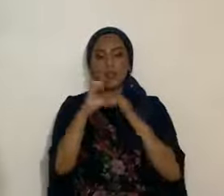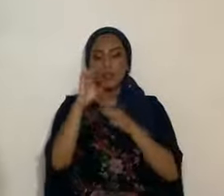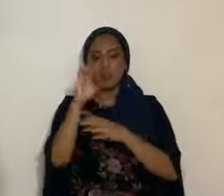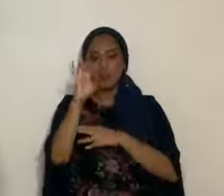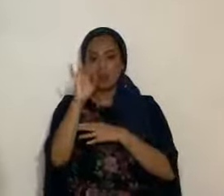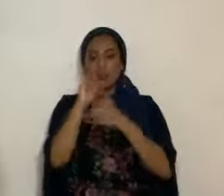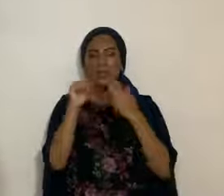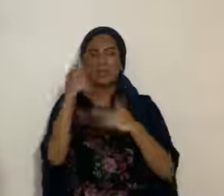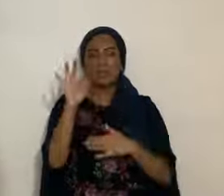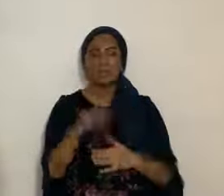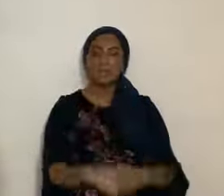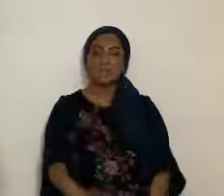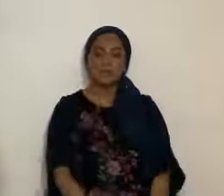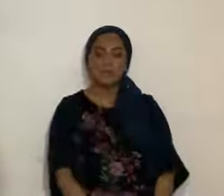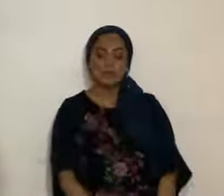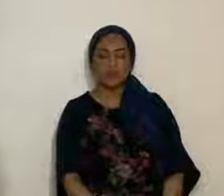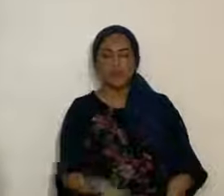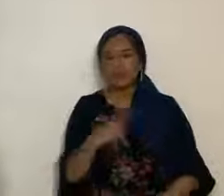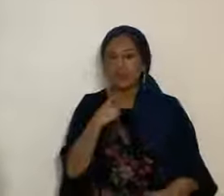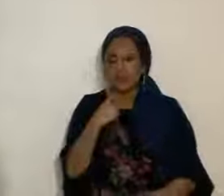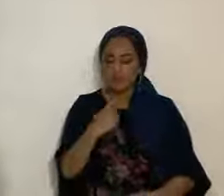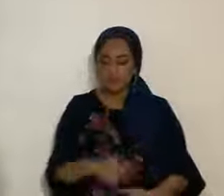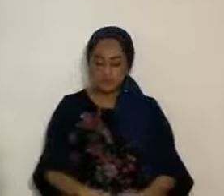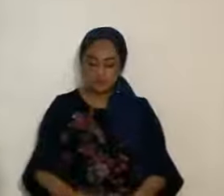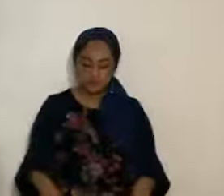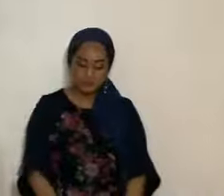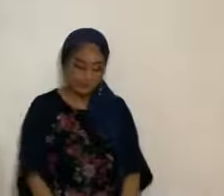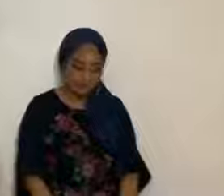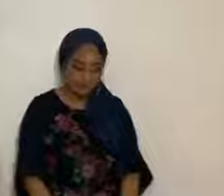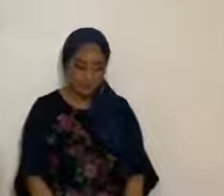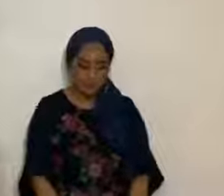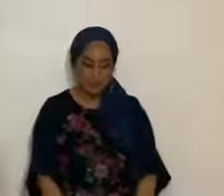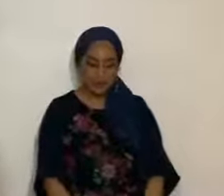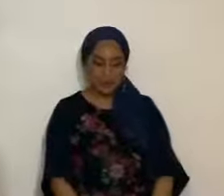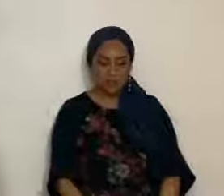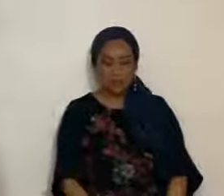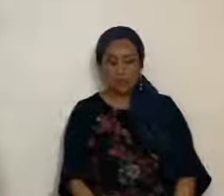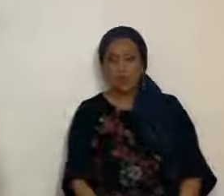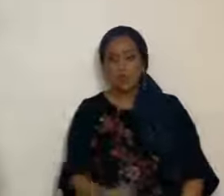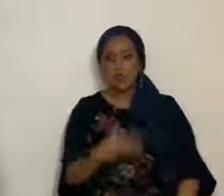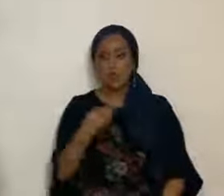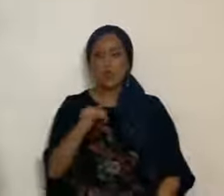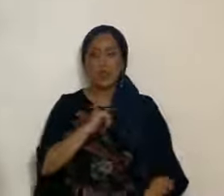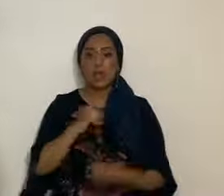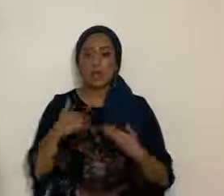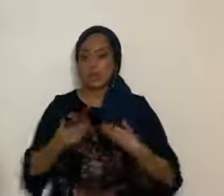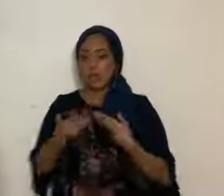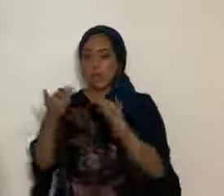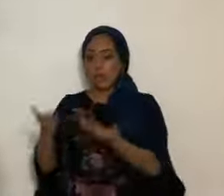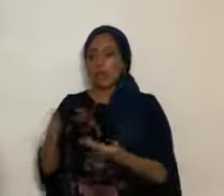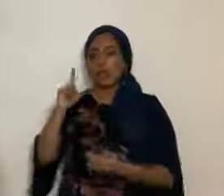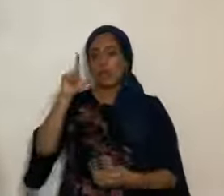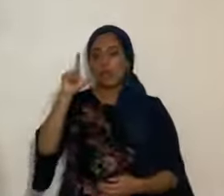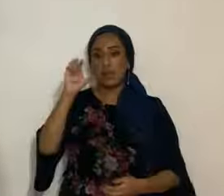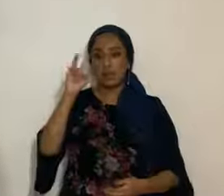19. Dice de la siguiente manera: y yo he dado en don a los levitas, a Aarón y a sus